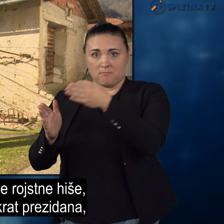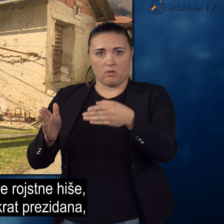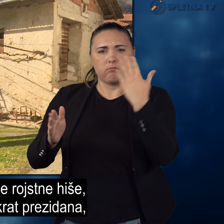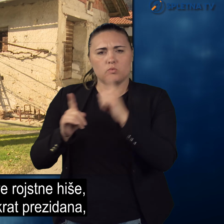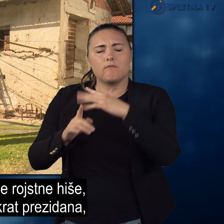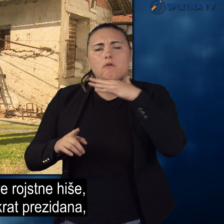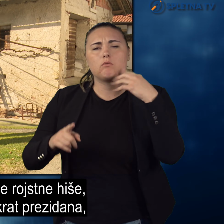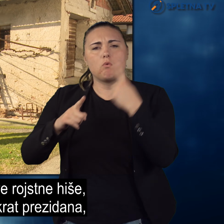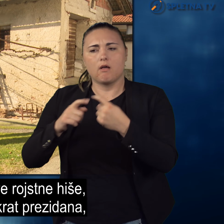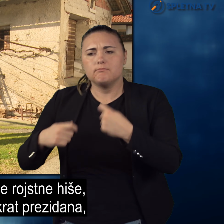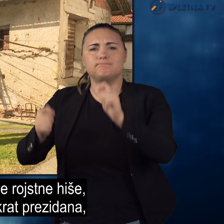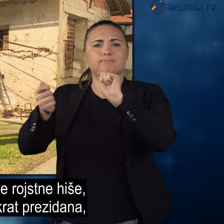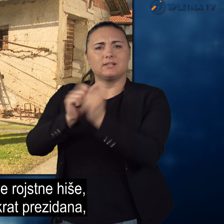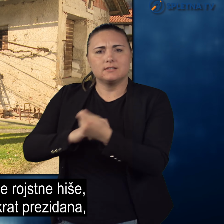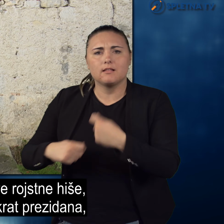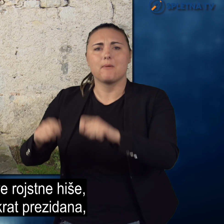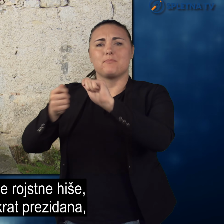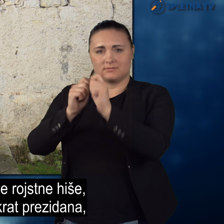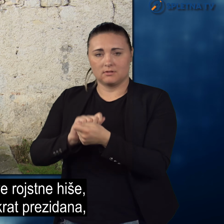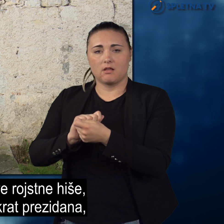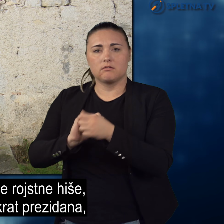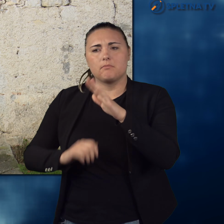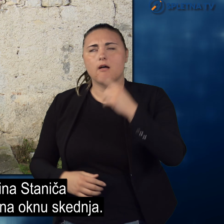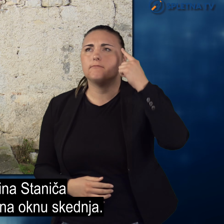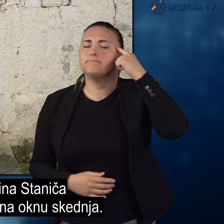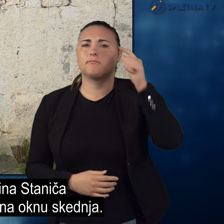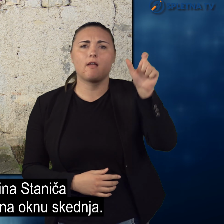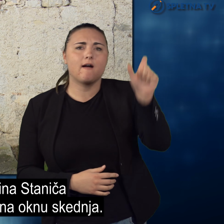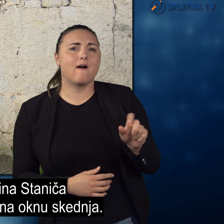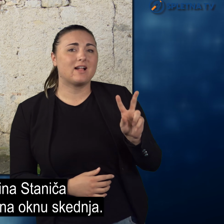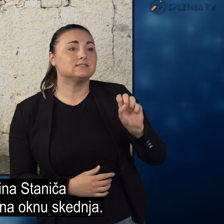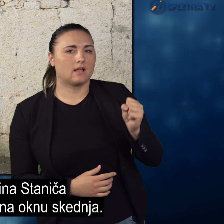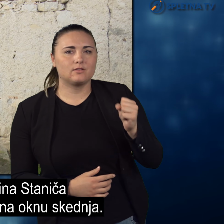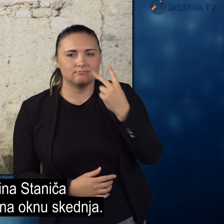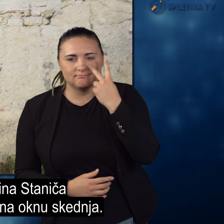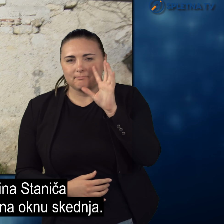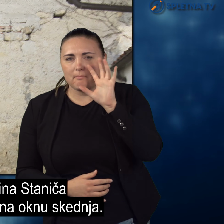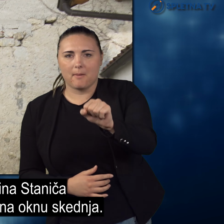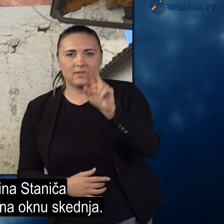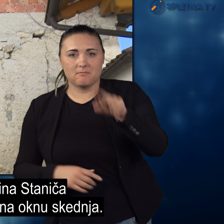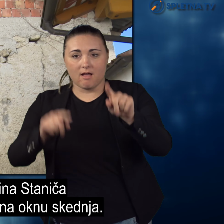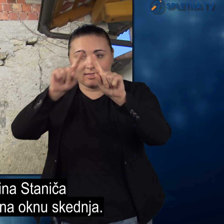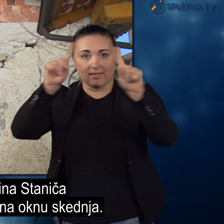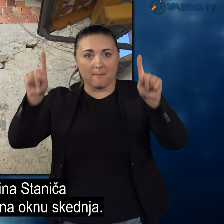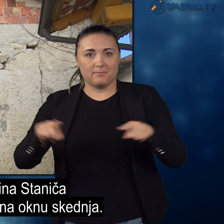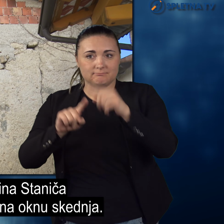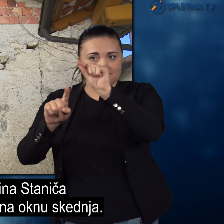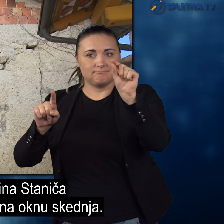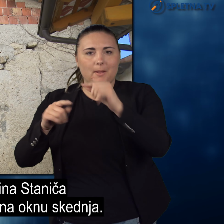Poleg njegove rojstne hiše, ki je bila večkrat prezidana, na Valentina Staniča spominja napis na oknu